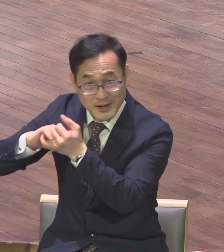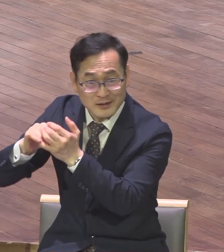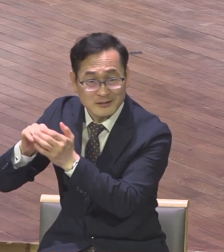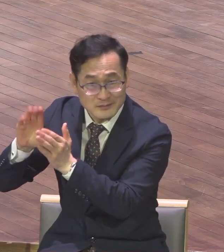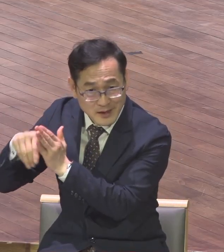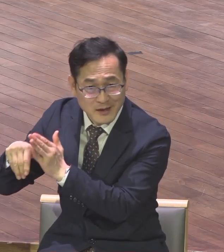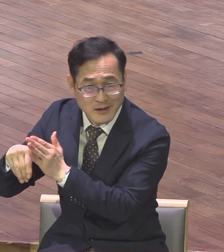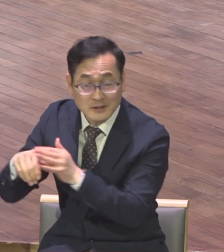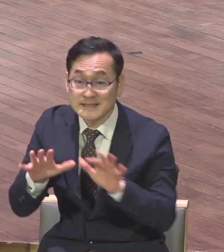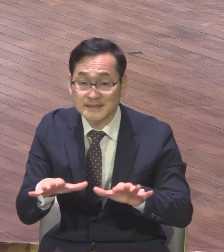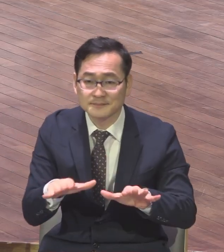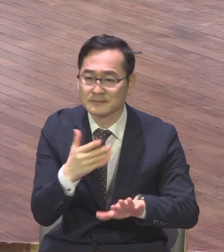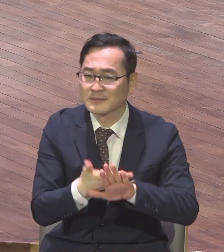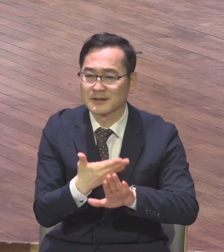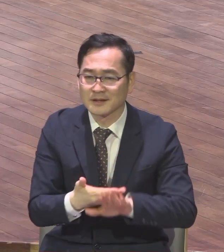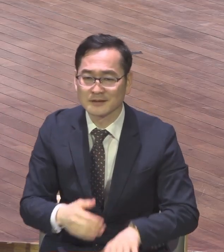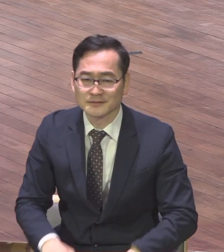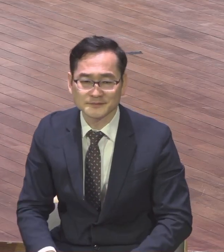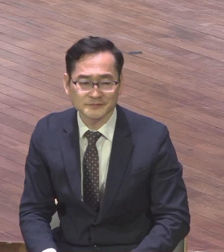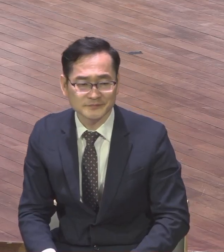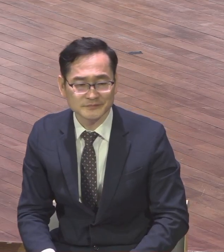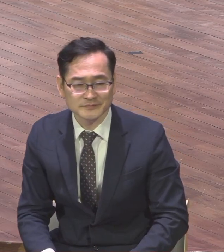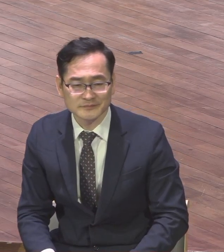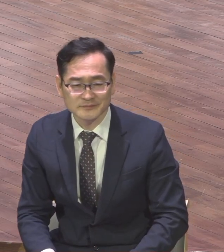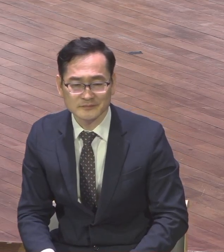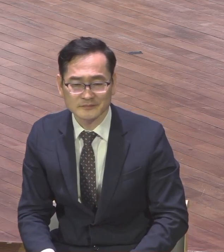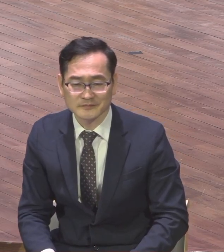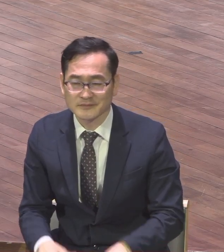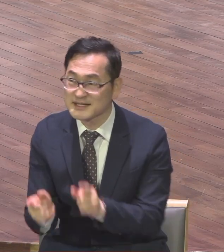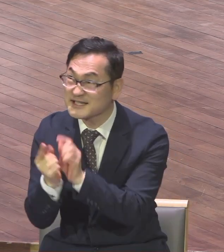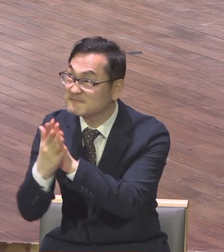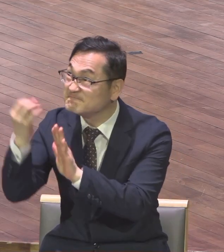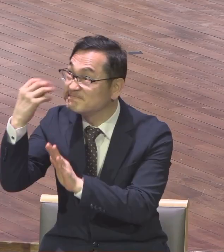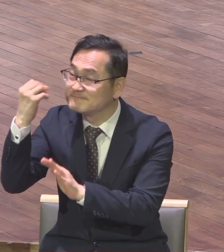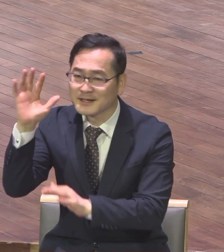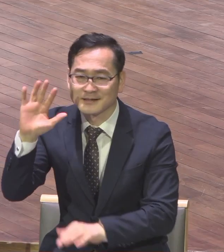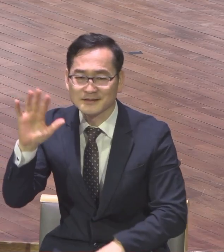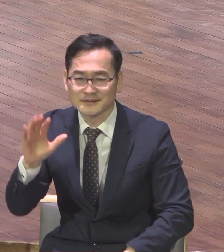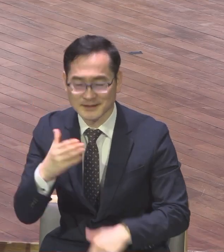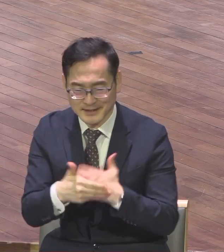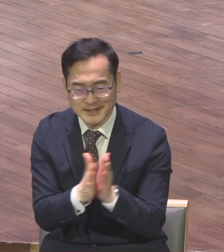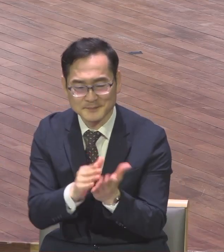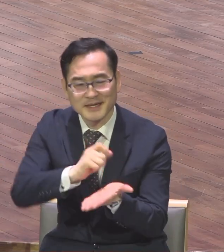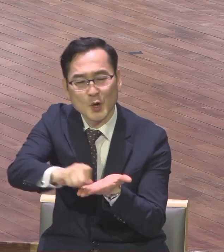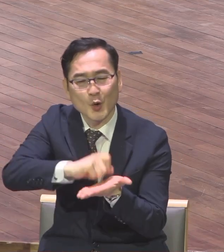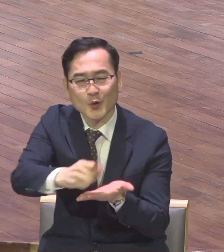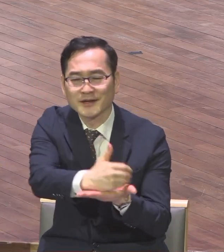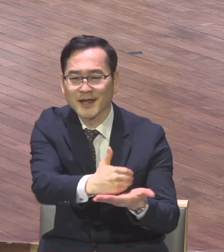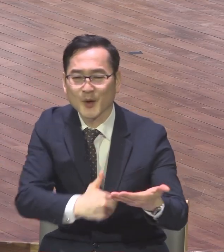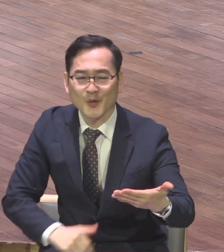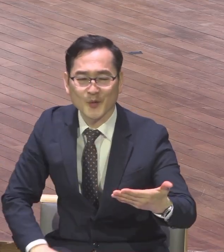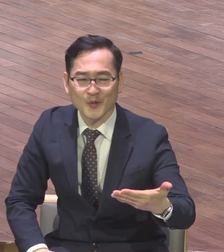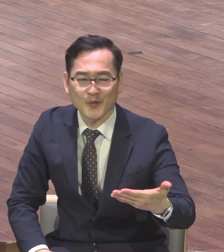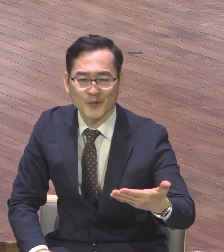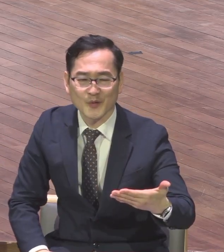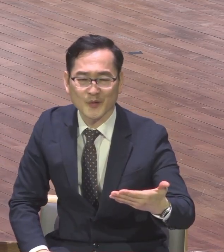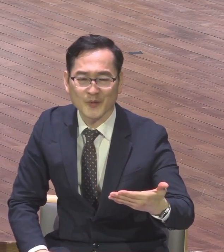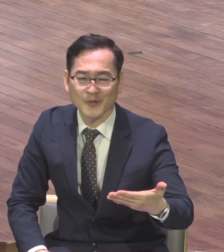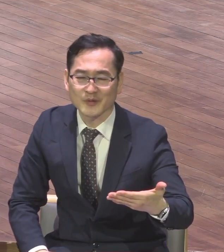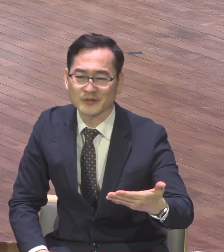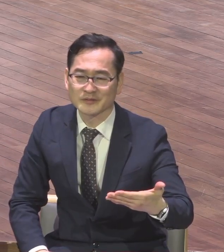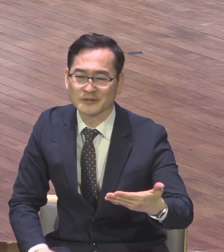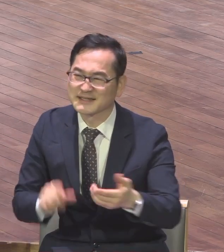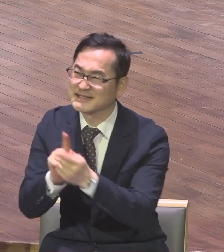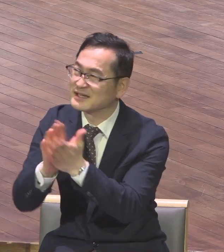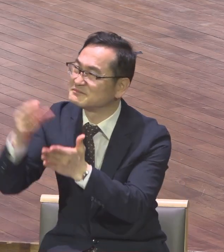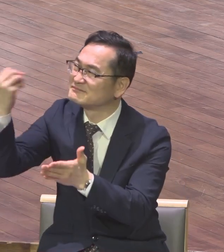그런데 신약 시대에는요, 이 부분이 달라졌어요. 하나님께서는 기록된 말씀을 통해서, 여러분이